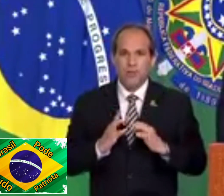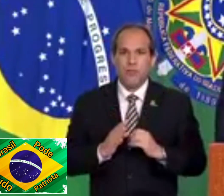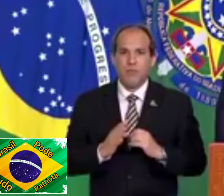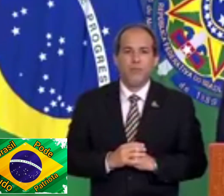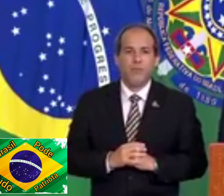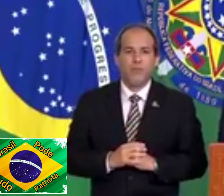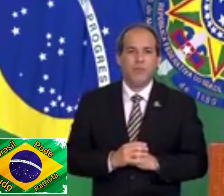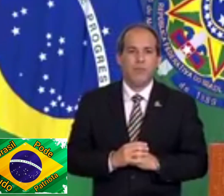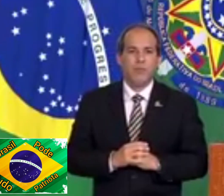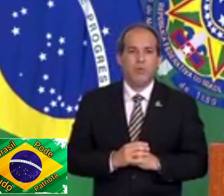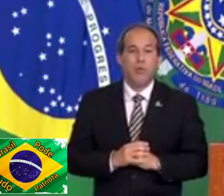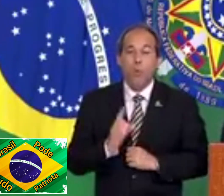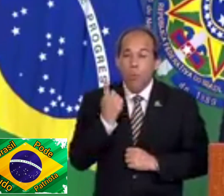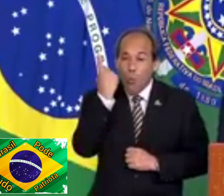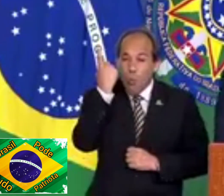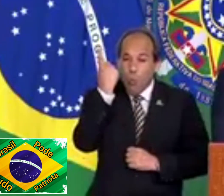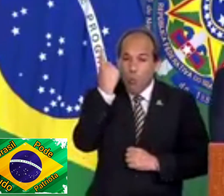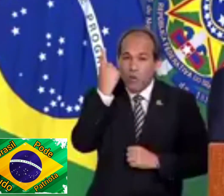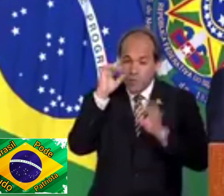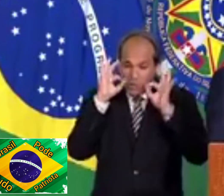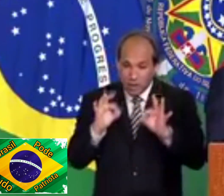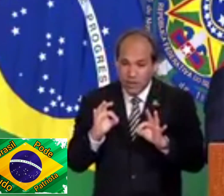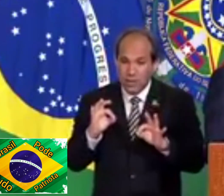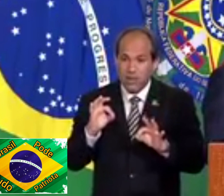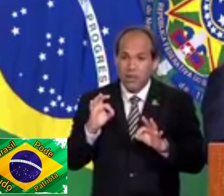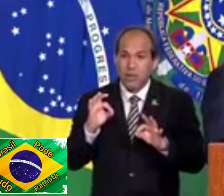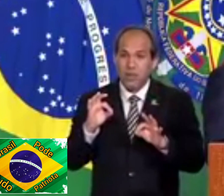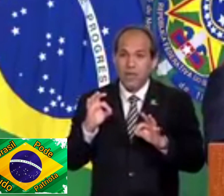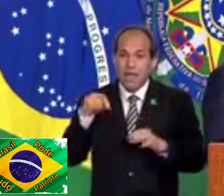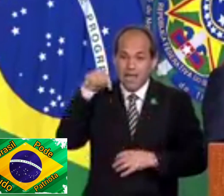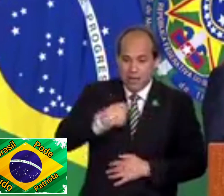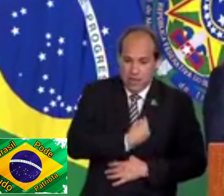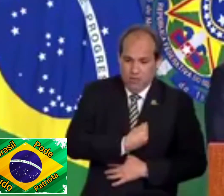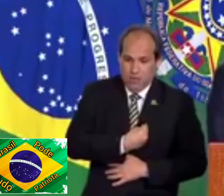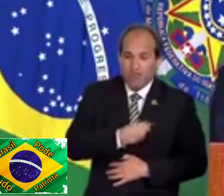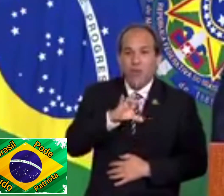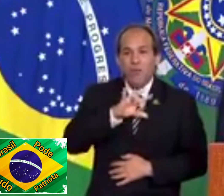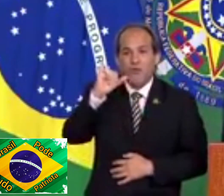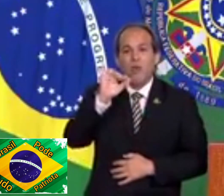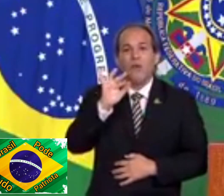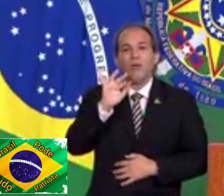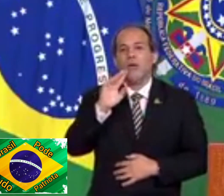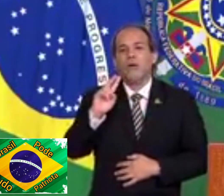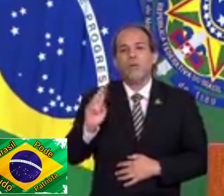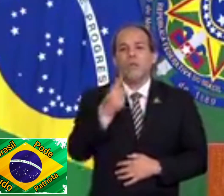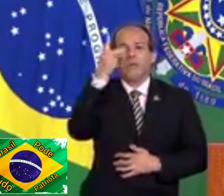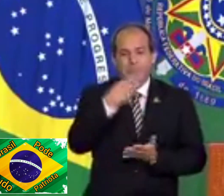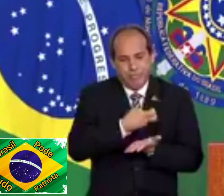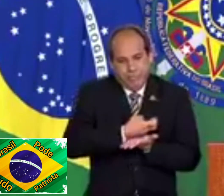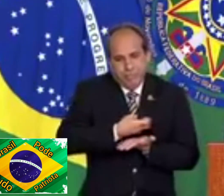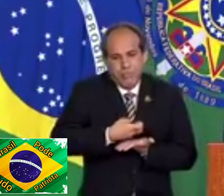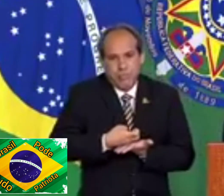A única certeza que nós temos dessa vida é que um dia nós a deixaremos.